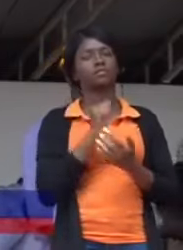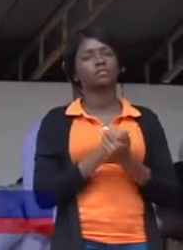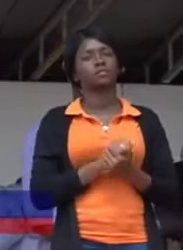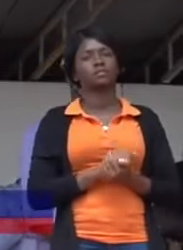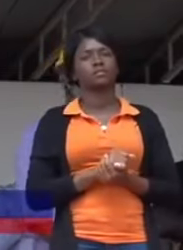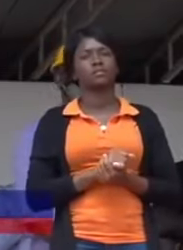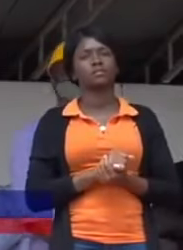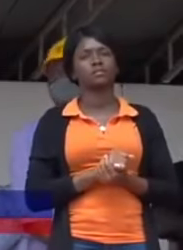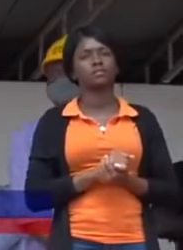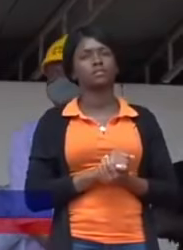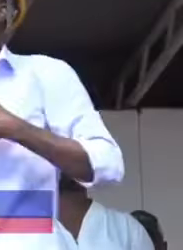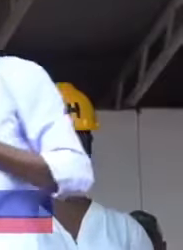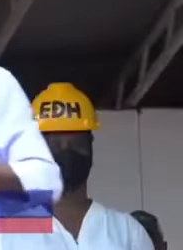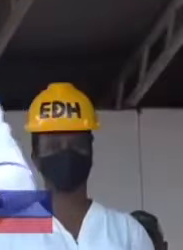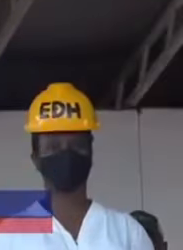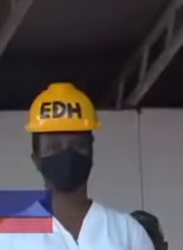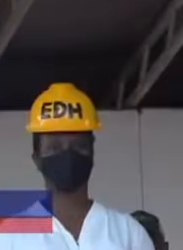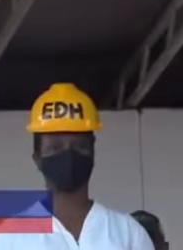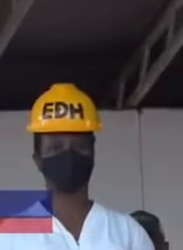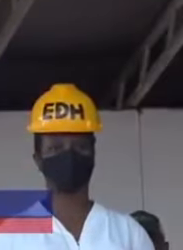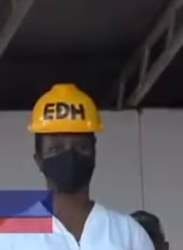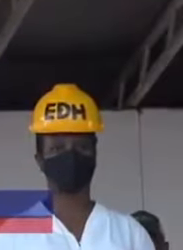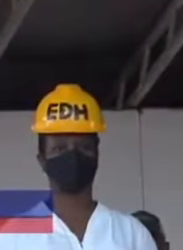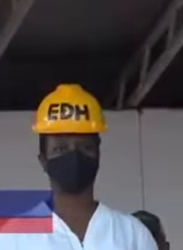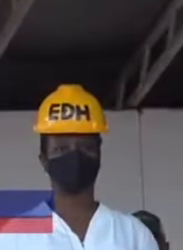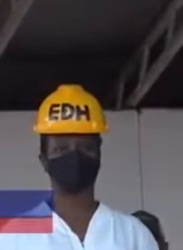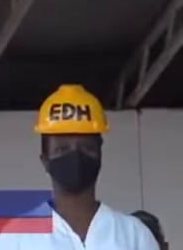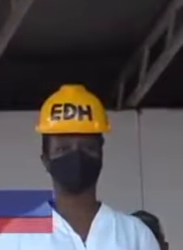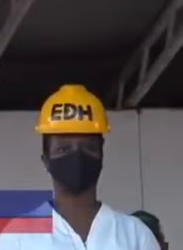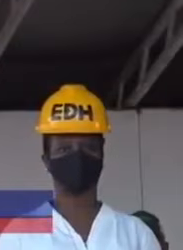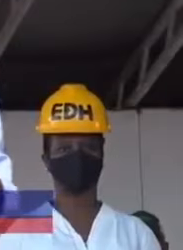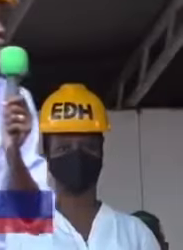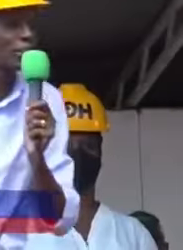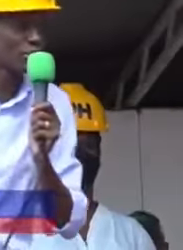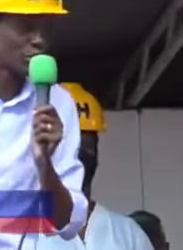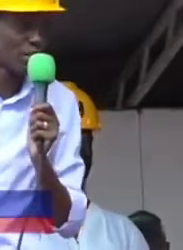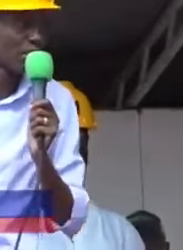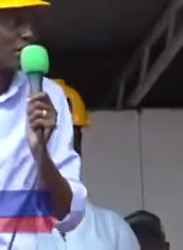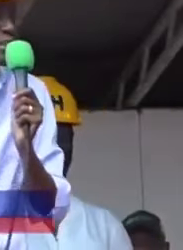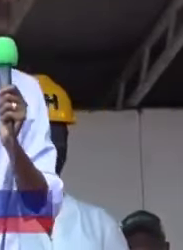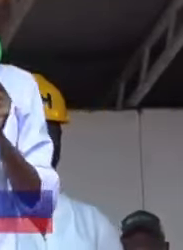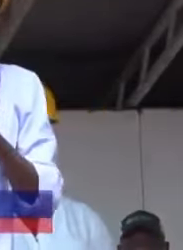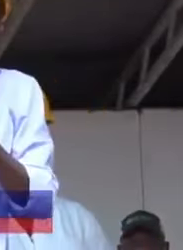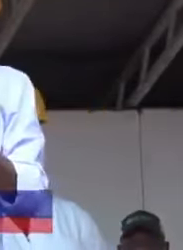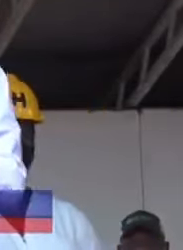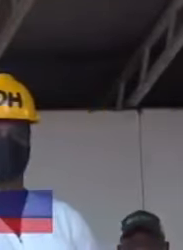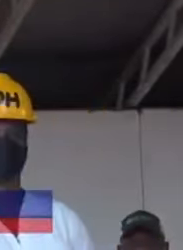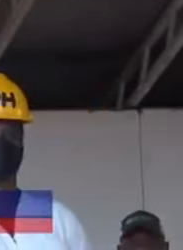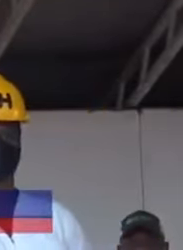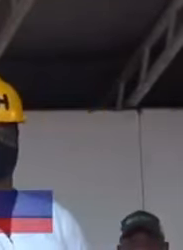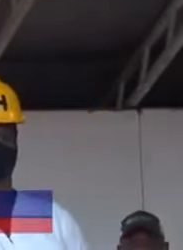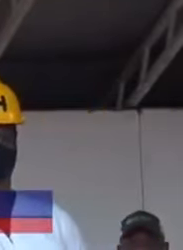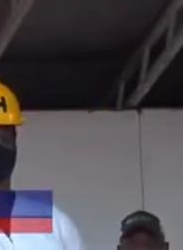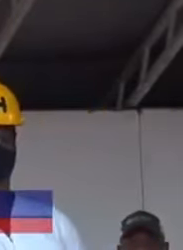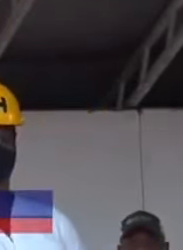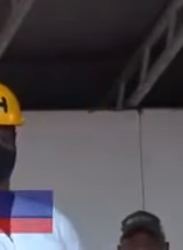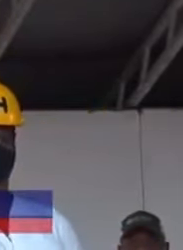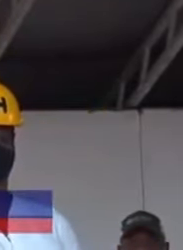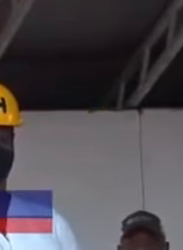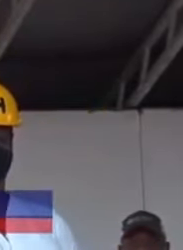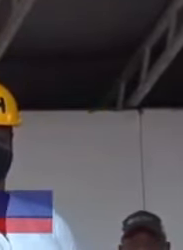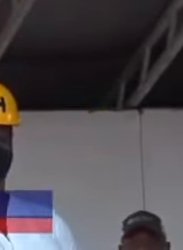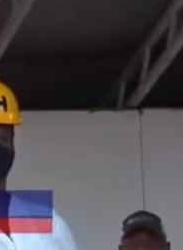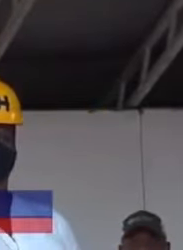inauguré, dans ces trois barrages en paix. Je ne sais pas, dictateur qu'on a fait élection, dictateur qu'on a une date pour aller. En tout